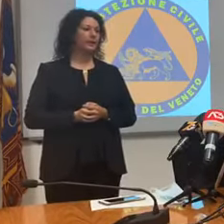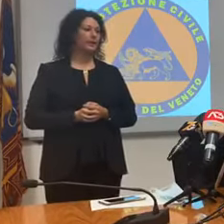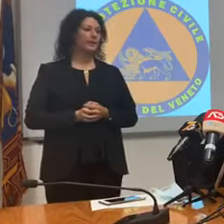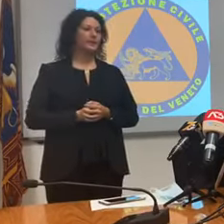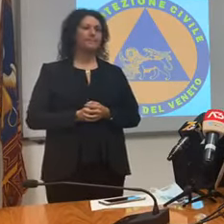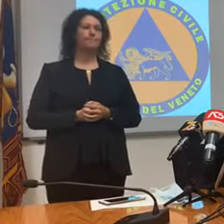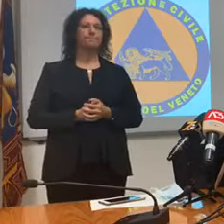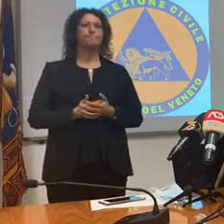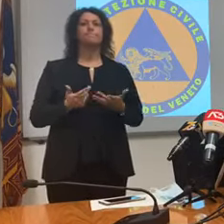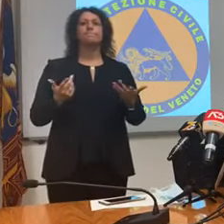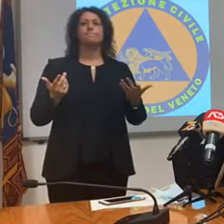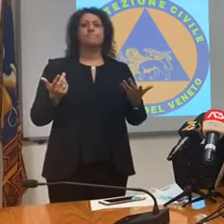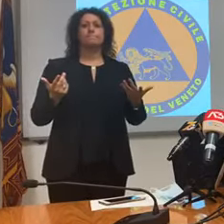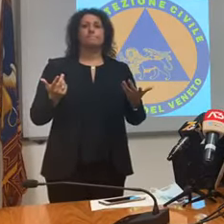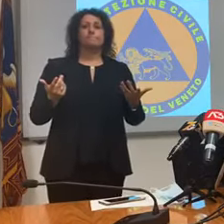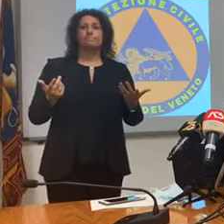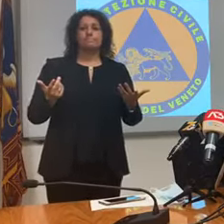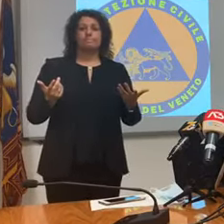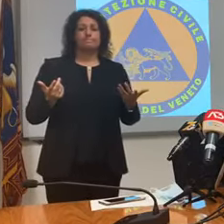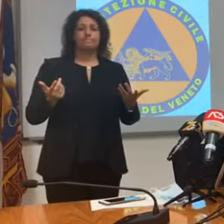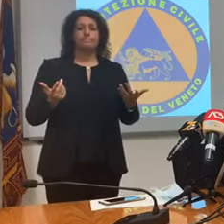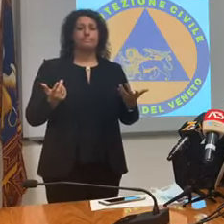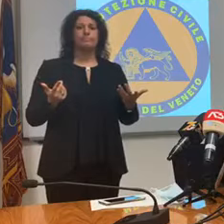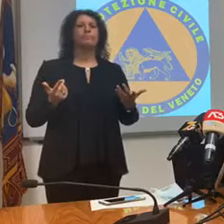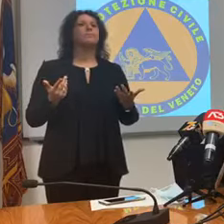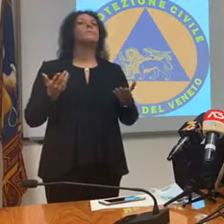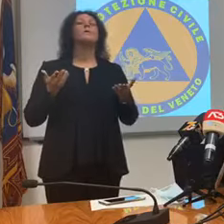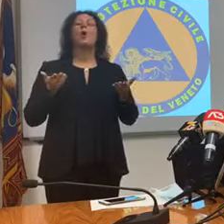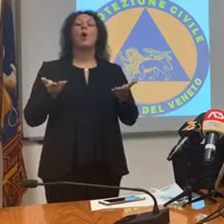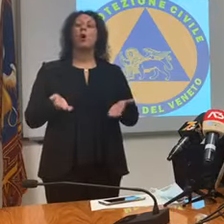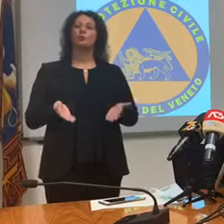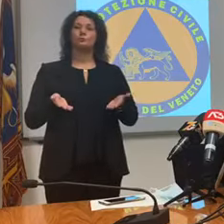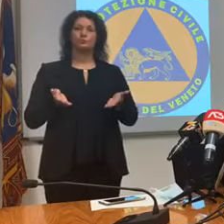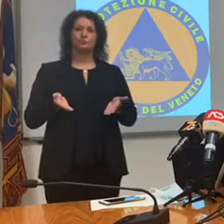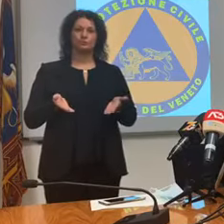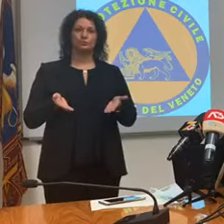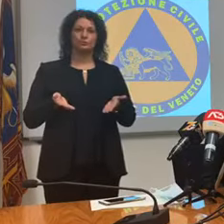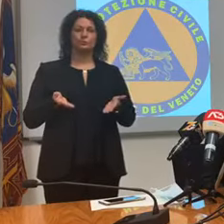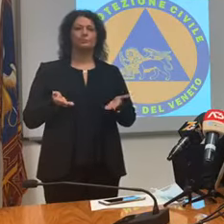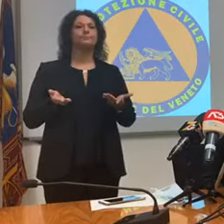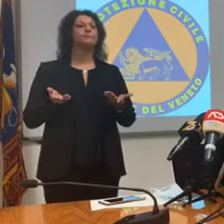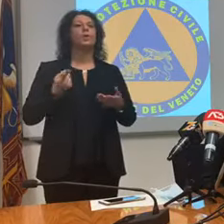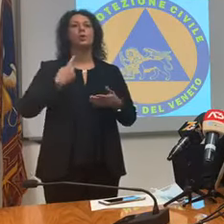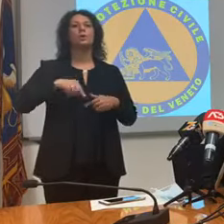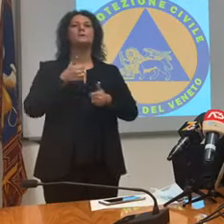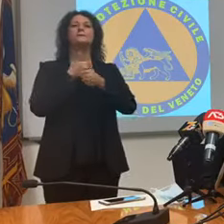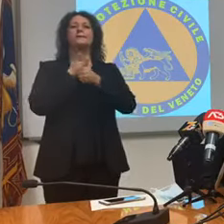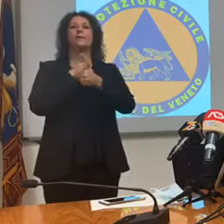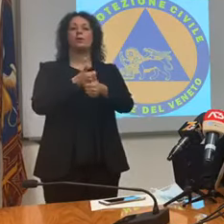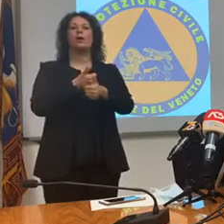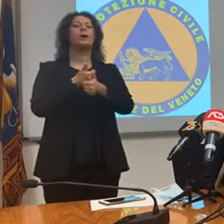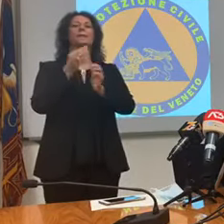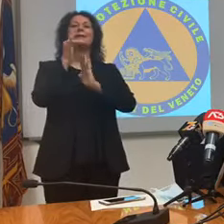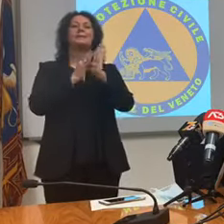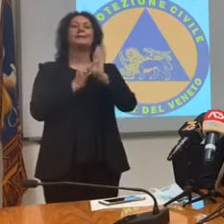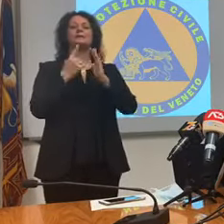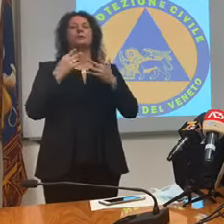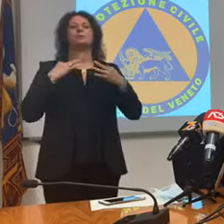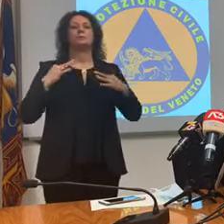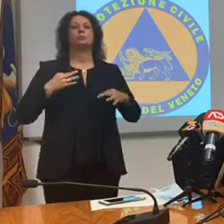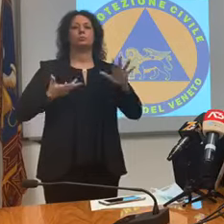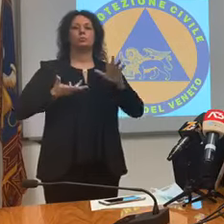Sì, come ha Cioè, informato, secondo me. allora, oggi noi, almeno queste sono le indicazioni che ci danno, che ci ha dato l'Istituto